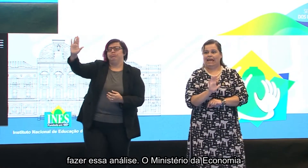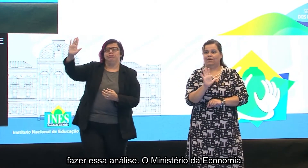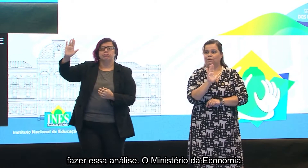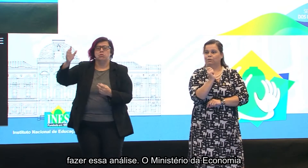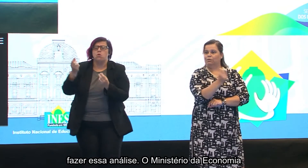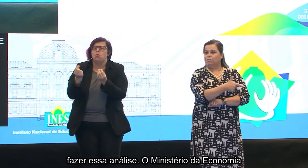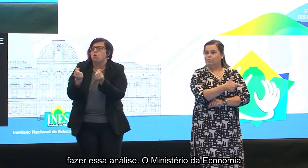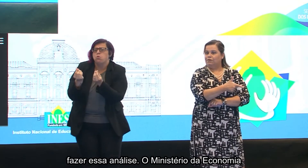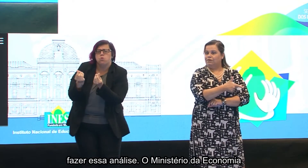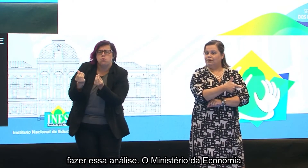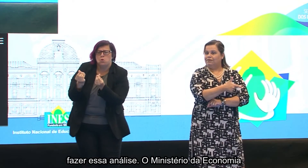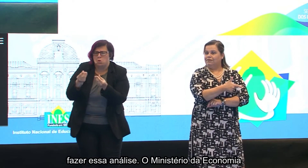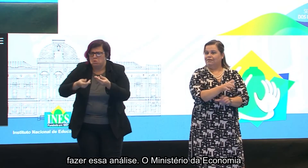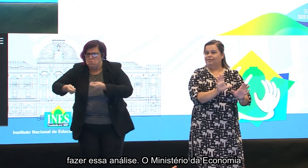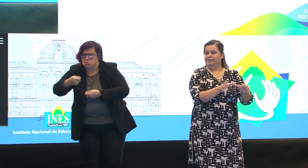o Ministério